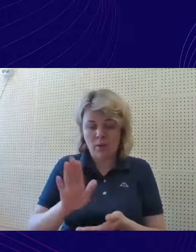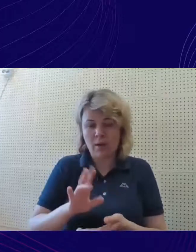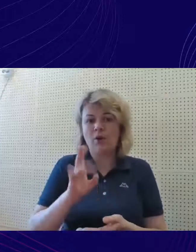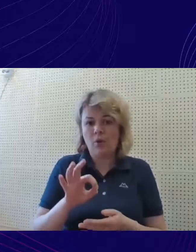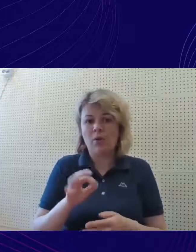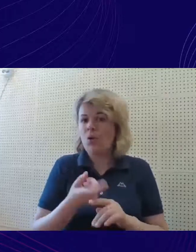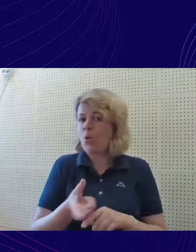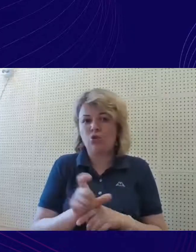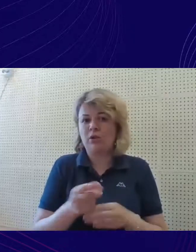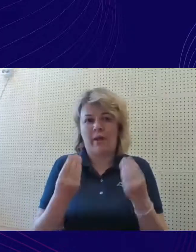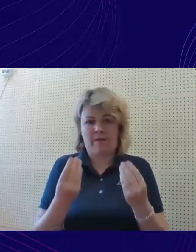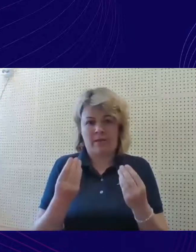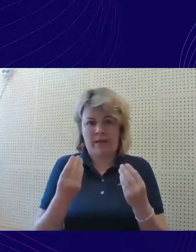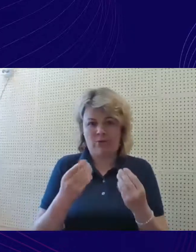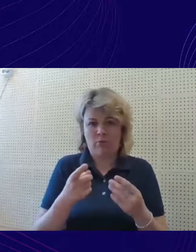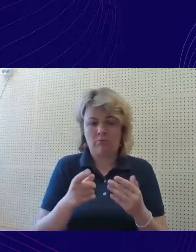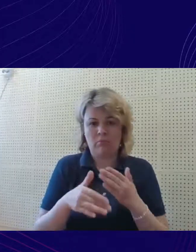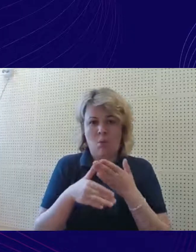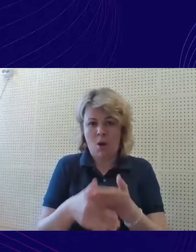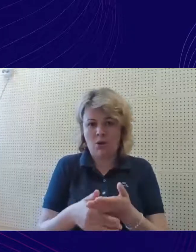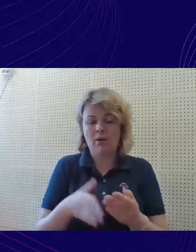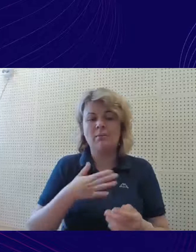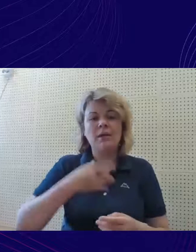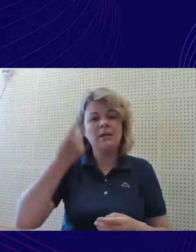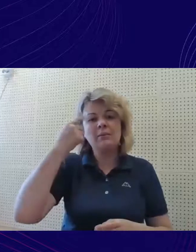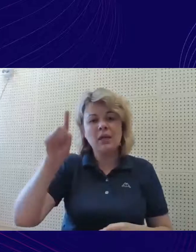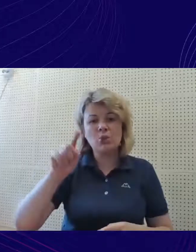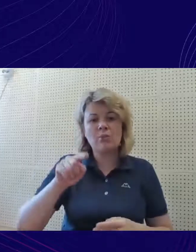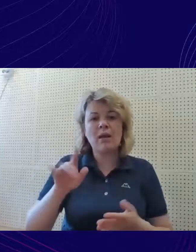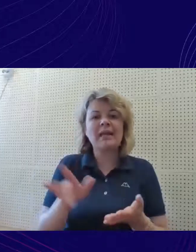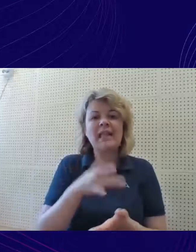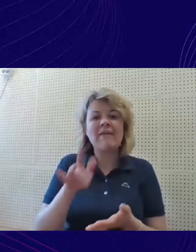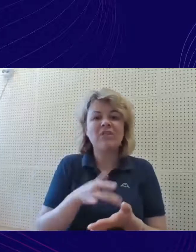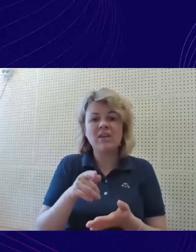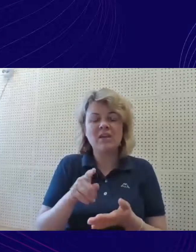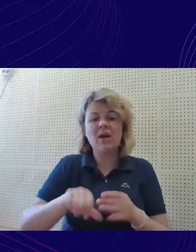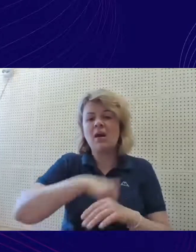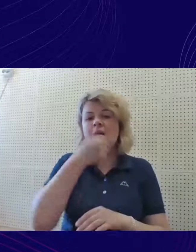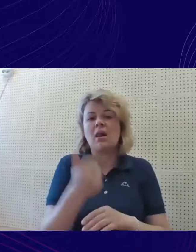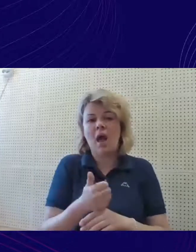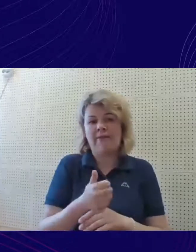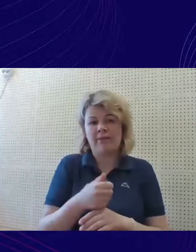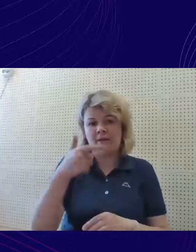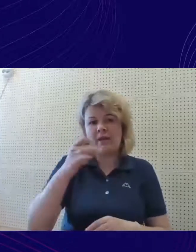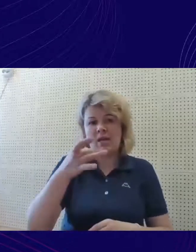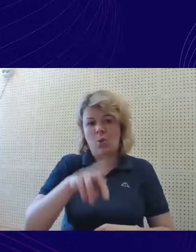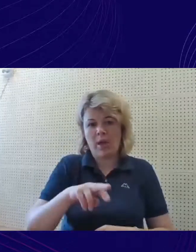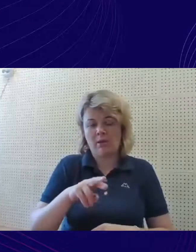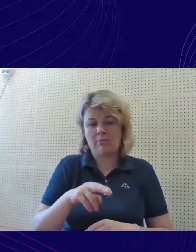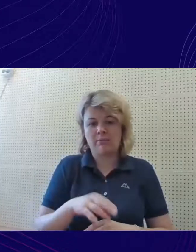очень эффективно сработала. Мы придумали дневник главного героя. И мы